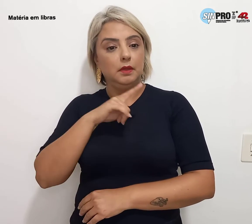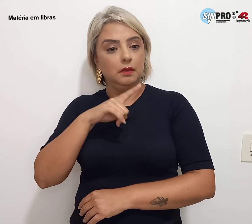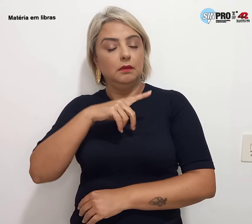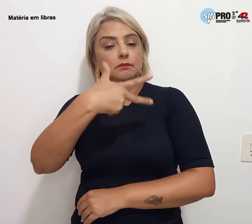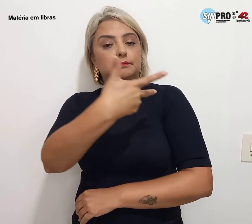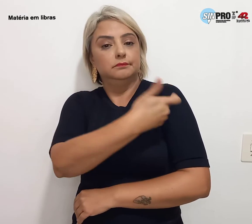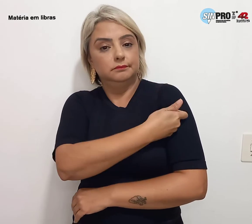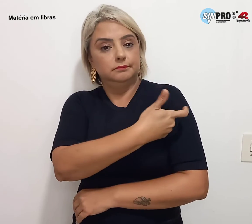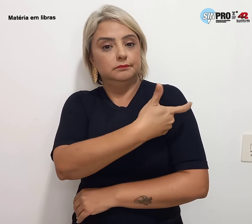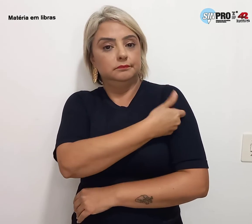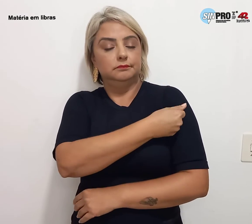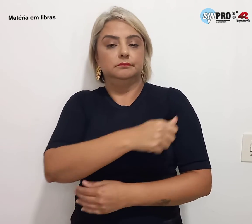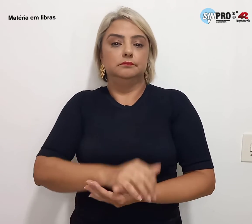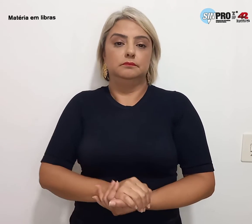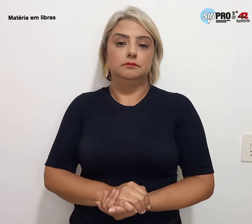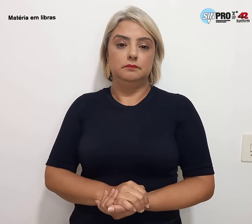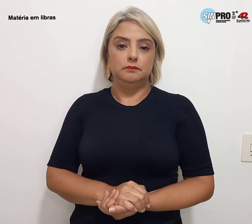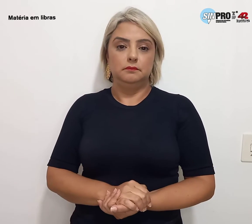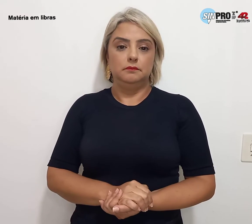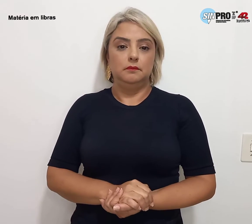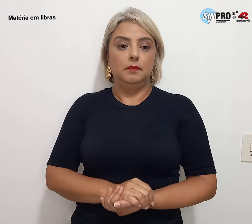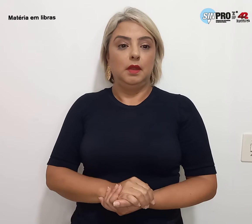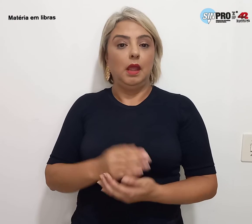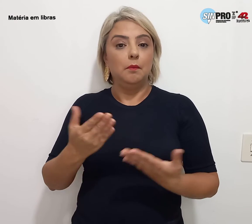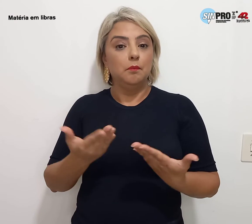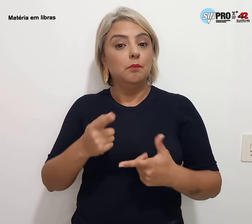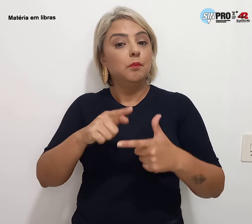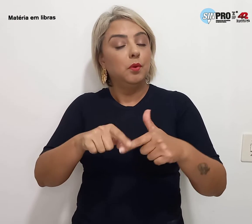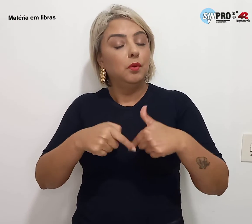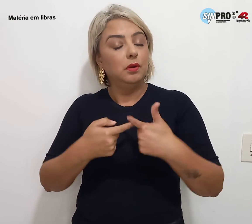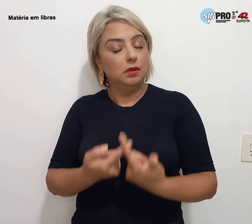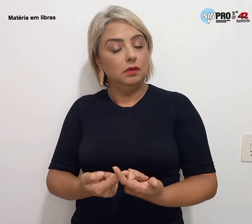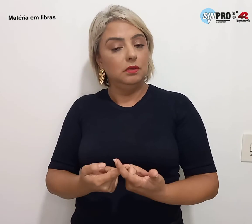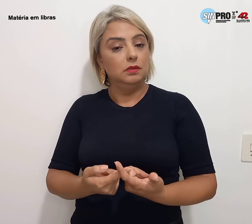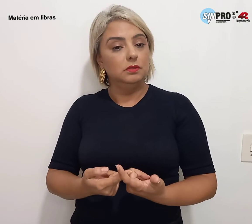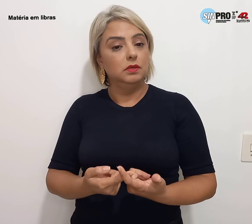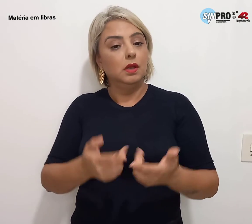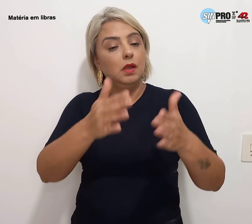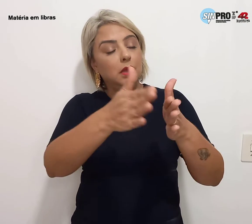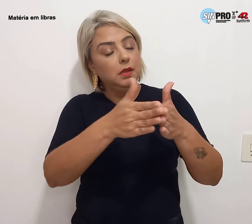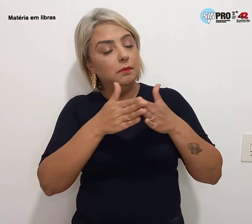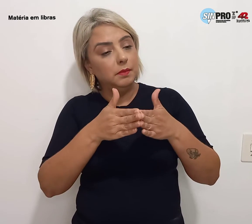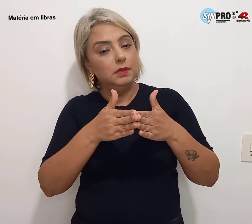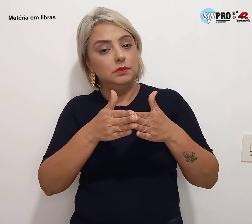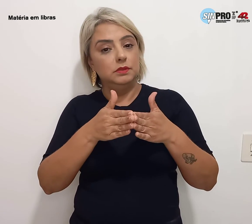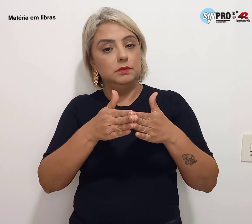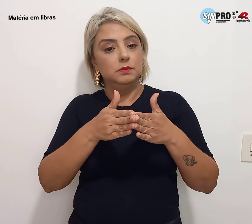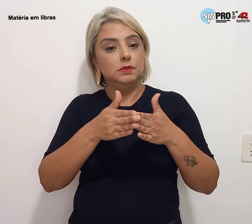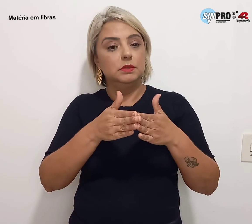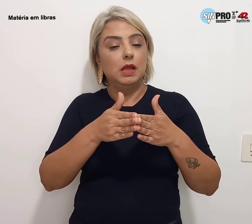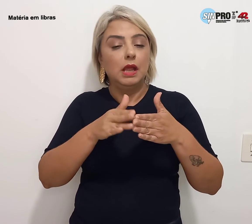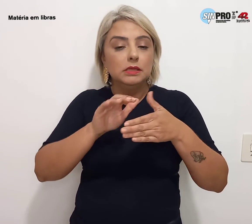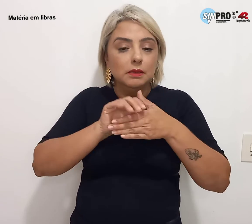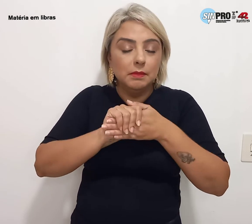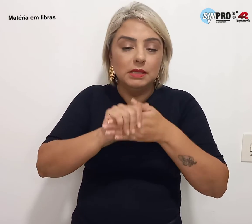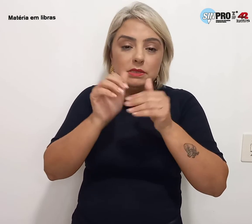sido vacinados. É diante de tudo isto que solicitamos esta parceria do